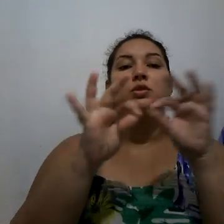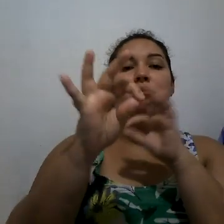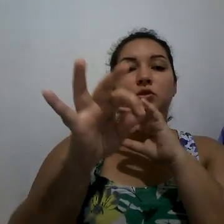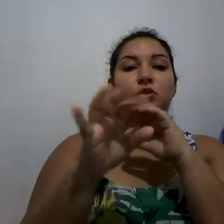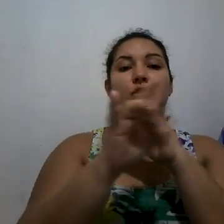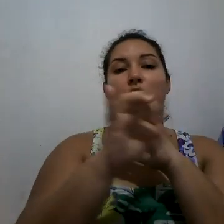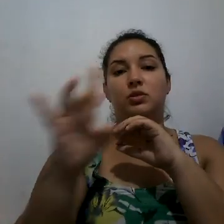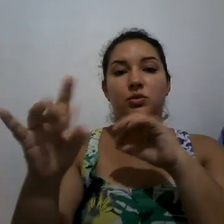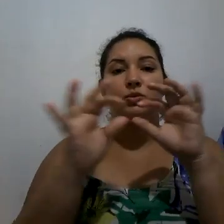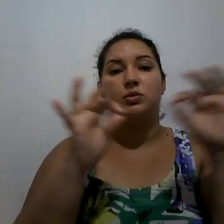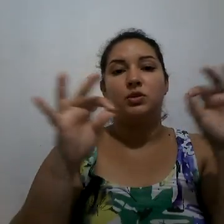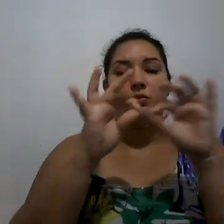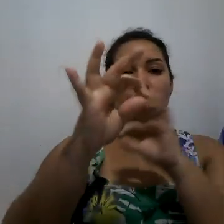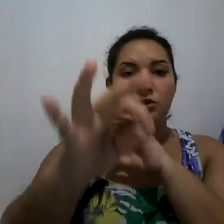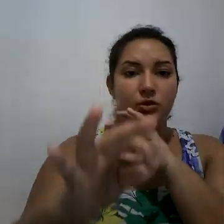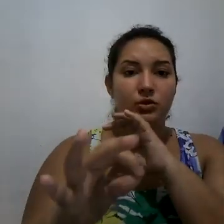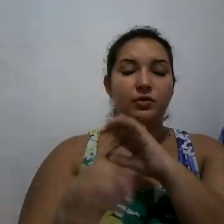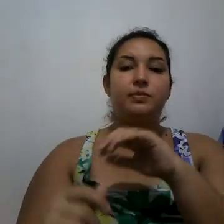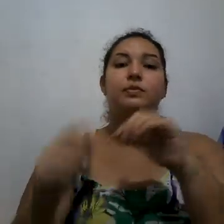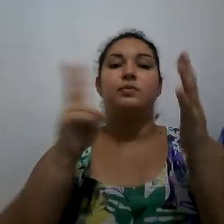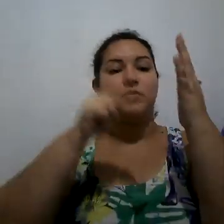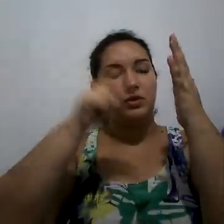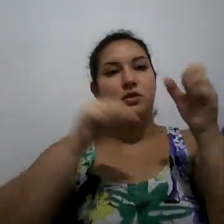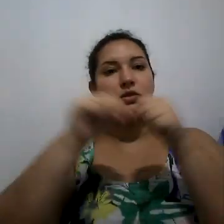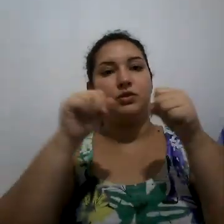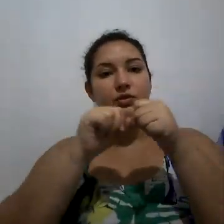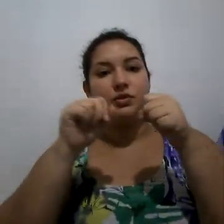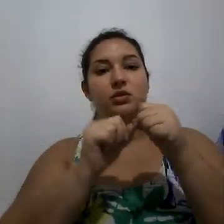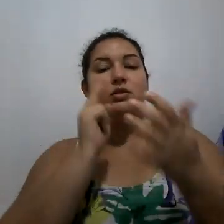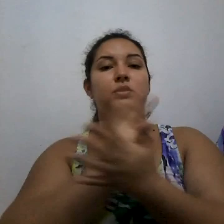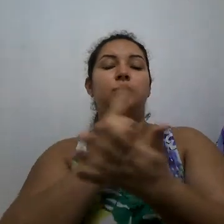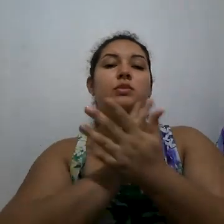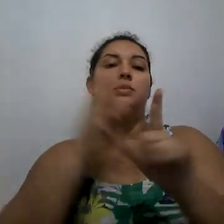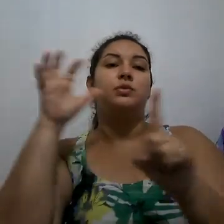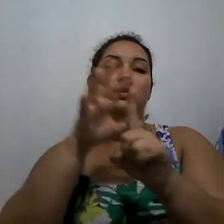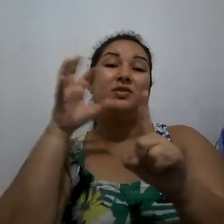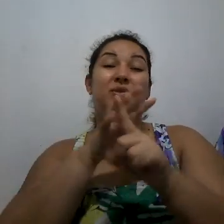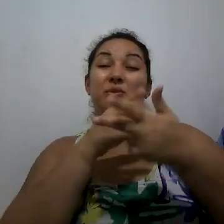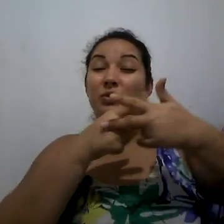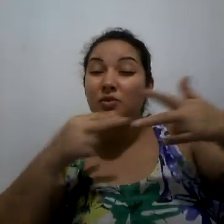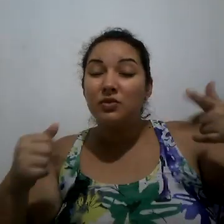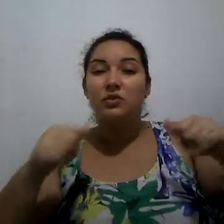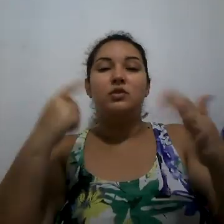medida, toda análise que a gente faz, ela é sempre influenciada por muitas incertezas.